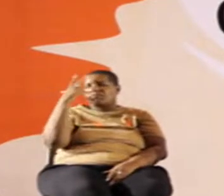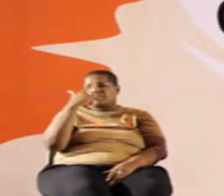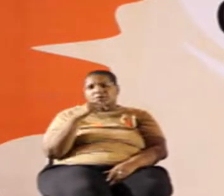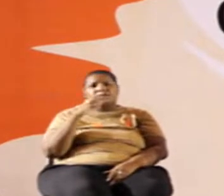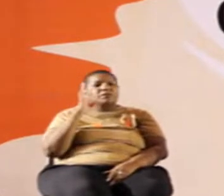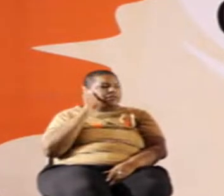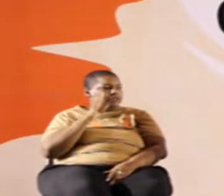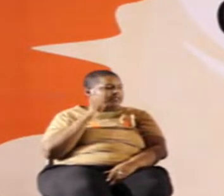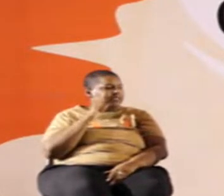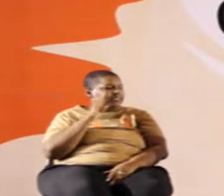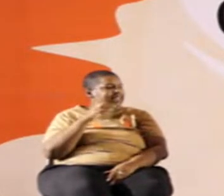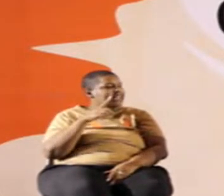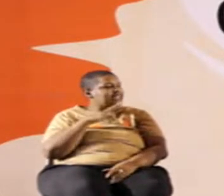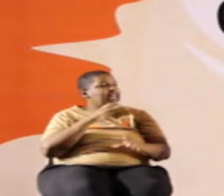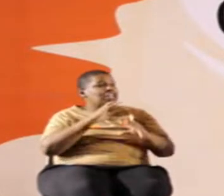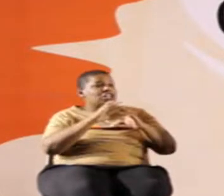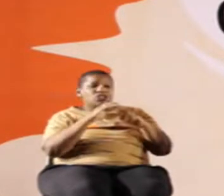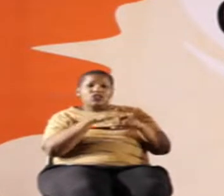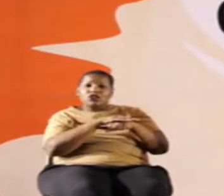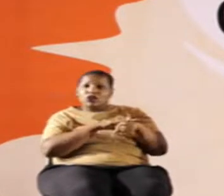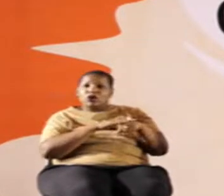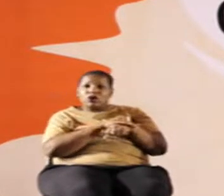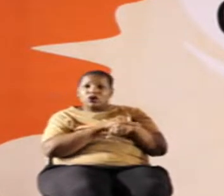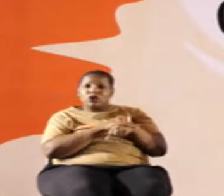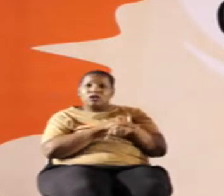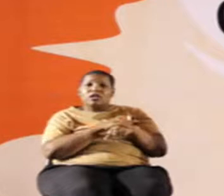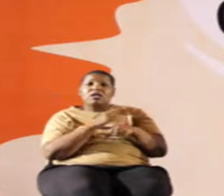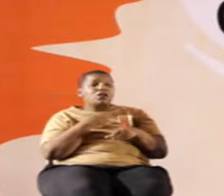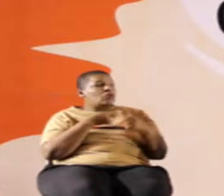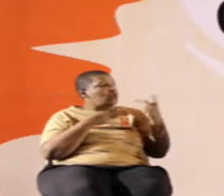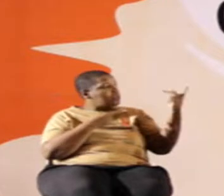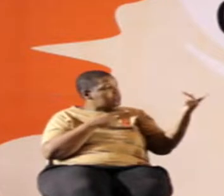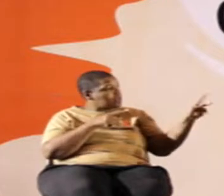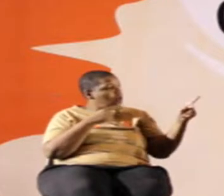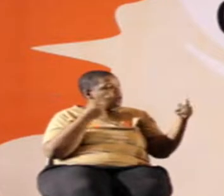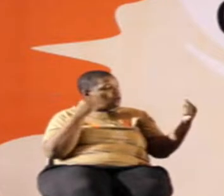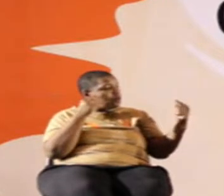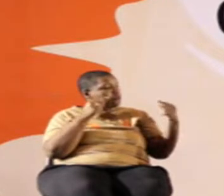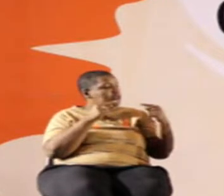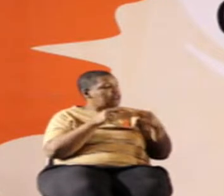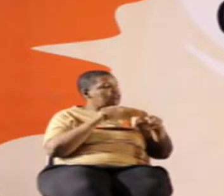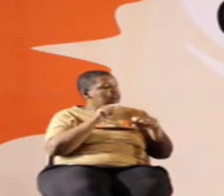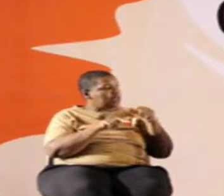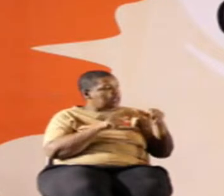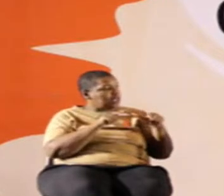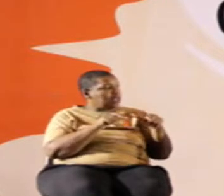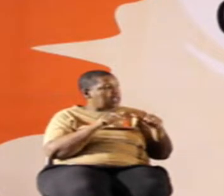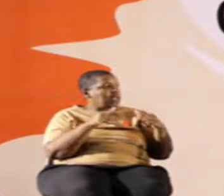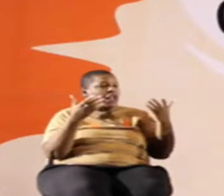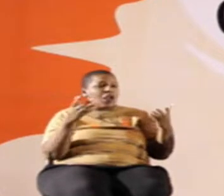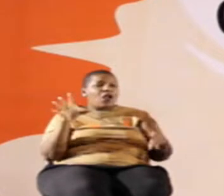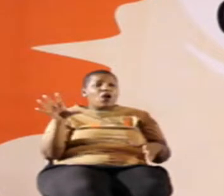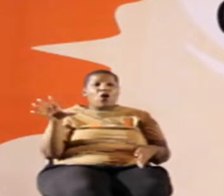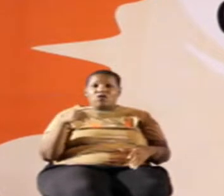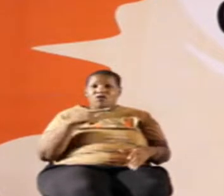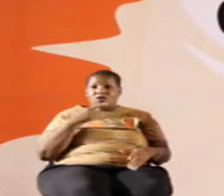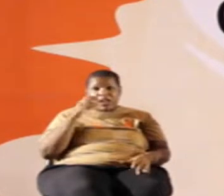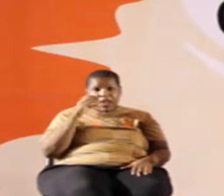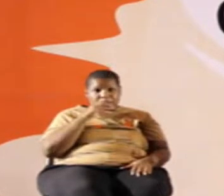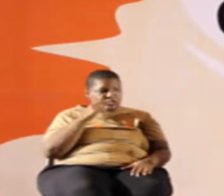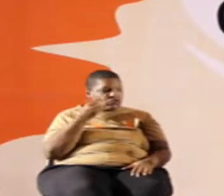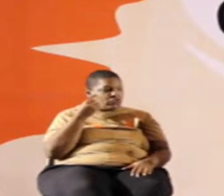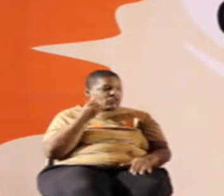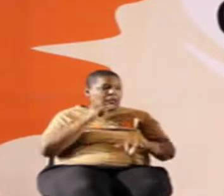assim, dialoga muito, não é, com o teu objeto, com esse teu trabalho. Então, assim, eu roubei a cena aqui um pouquinho para